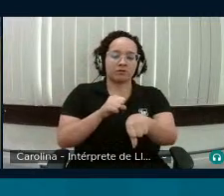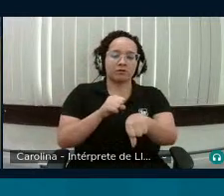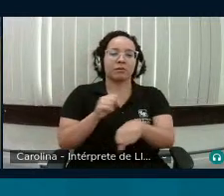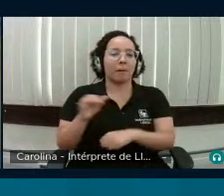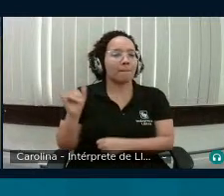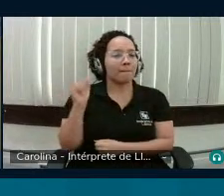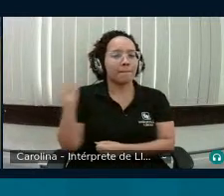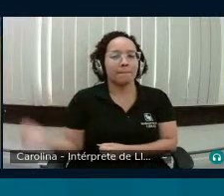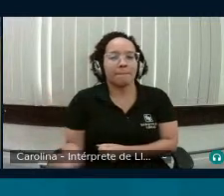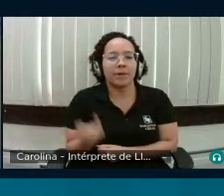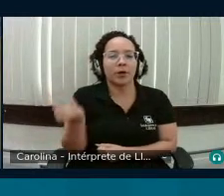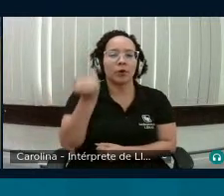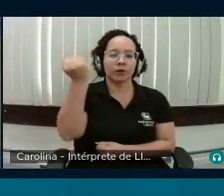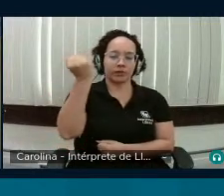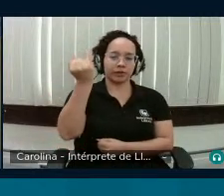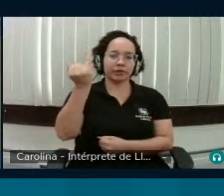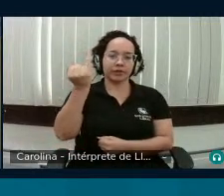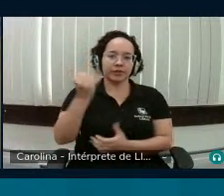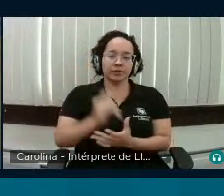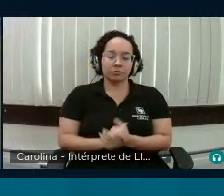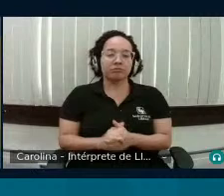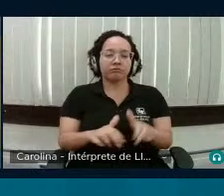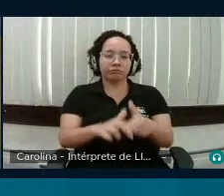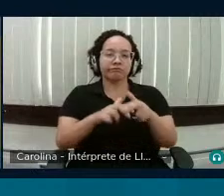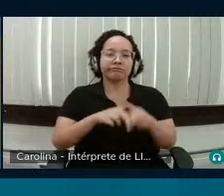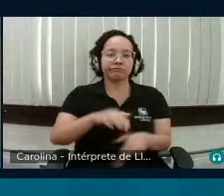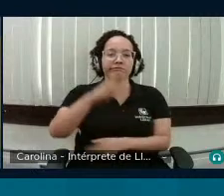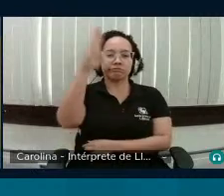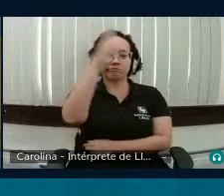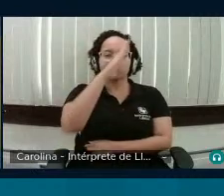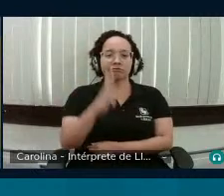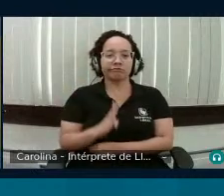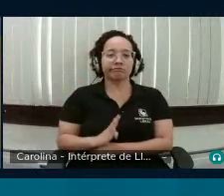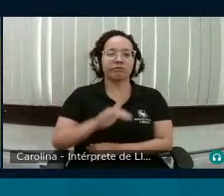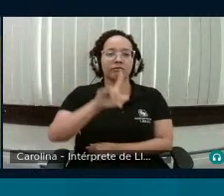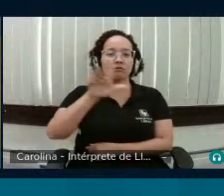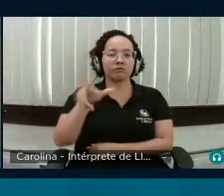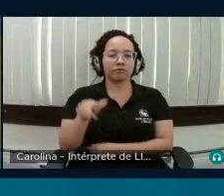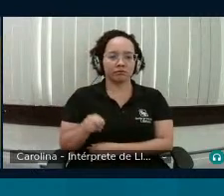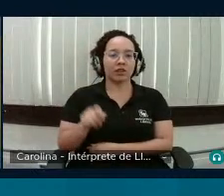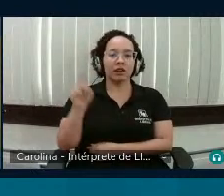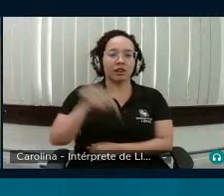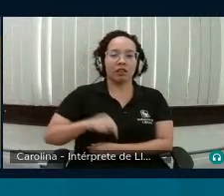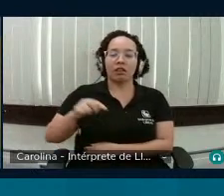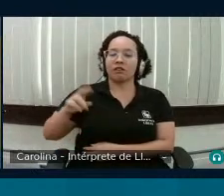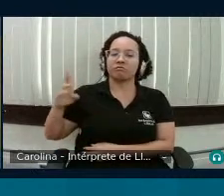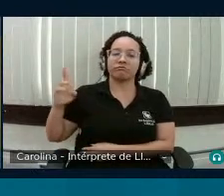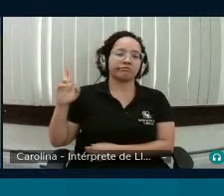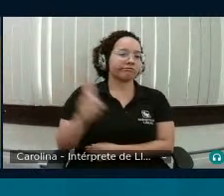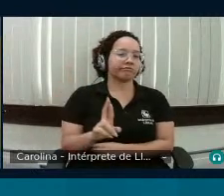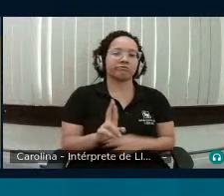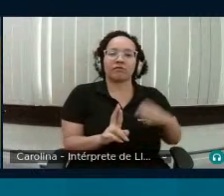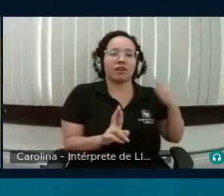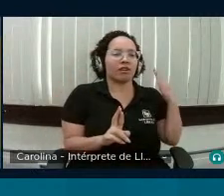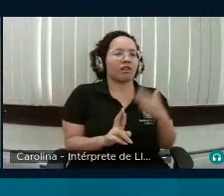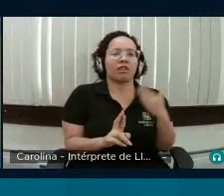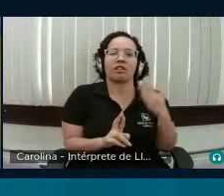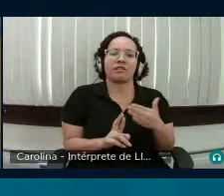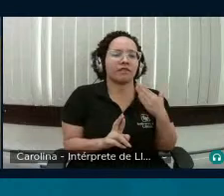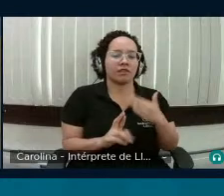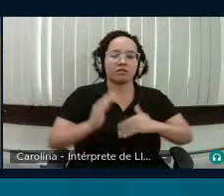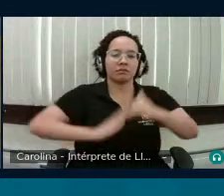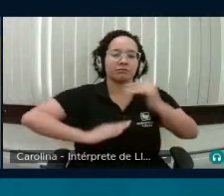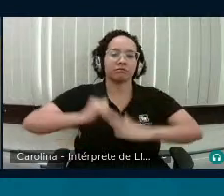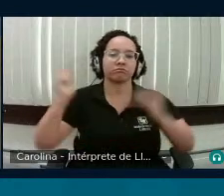federal. E o PROFEPT, né, é uma referência nessas possibilidades de que a gente